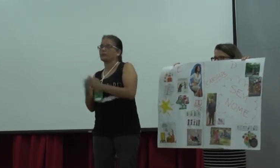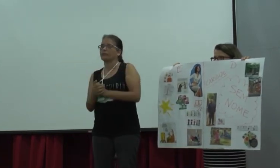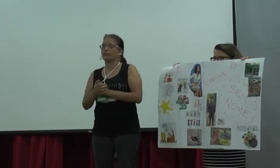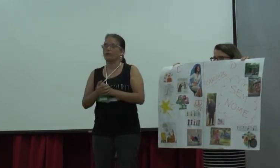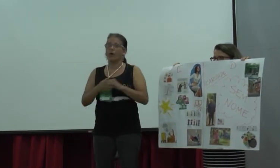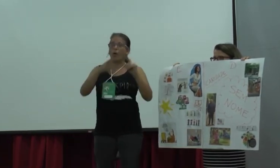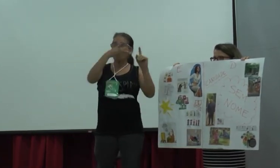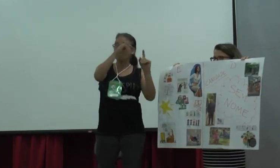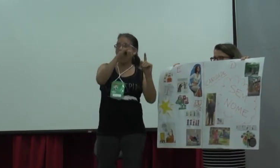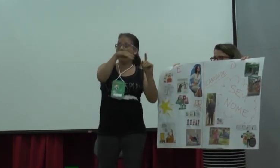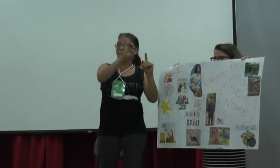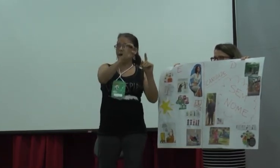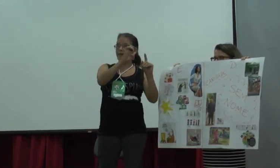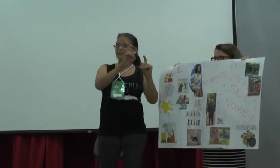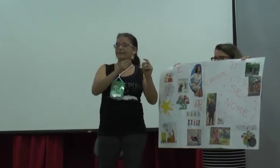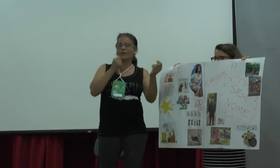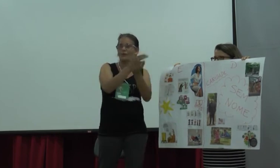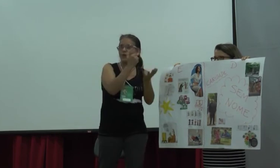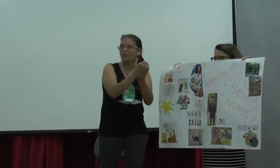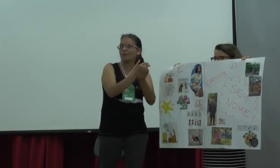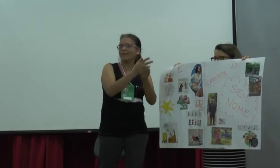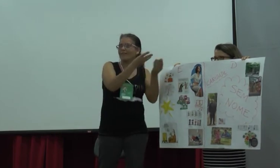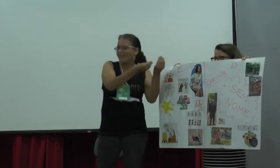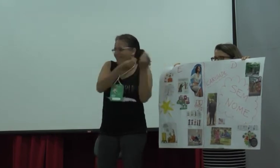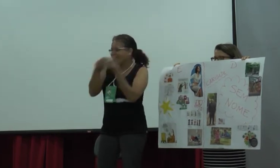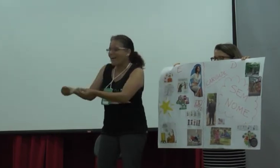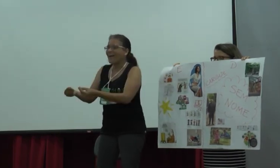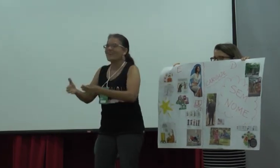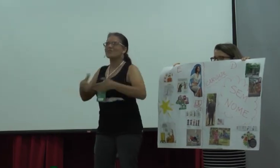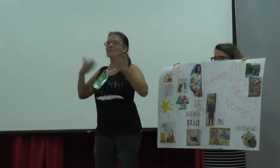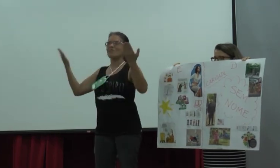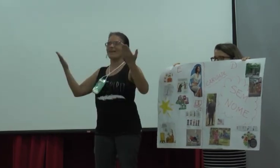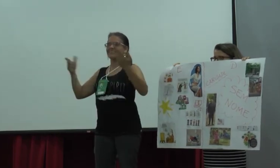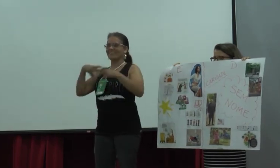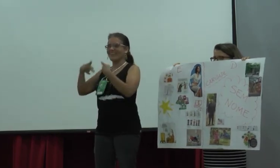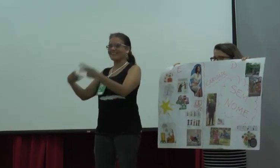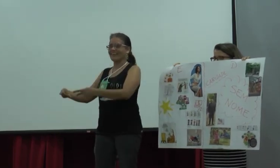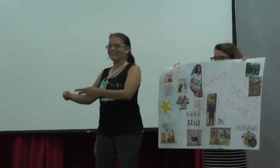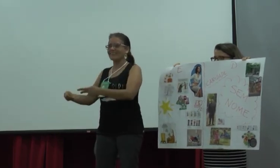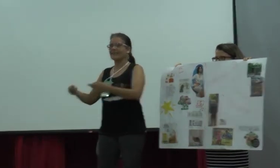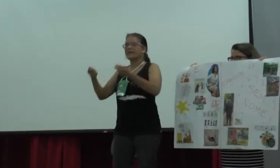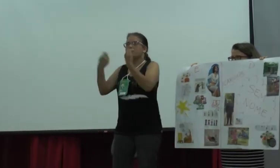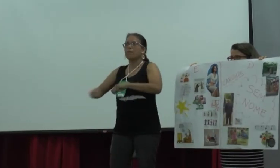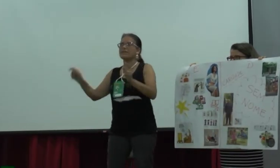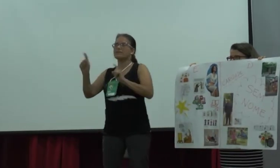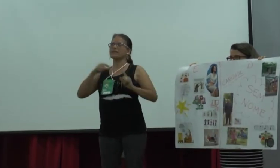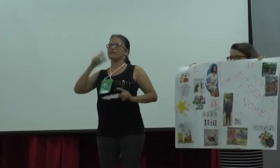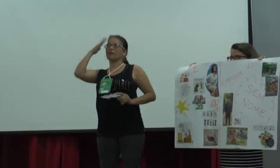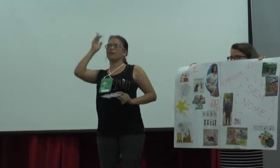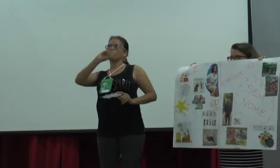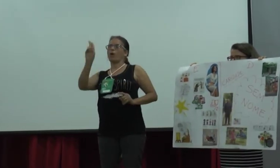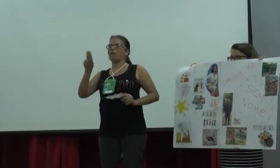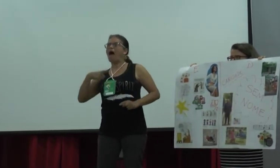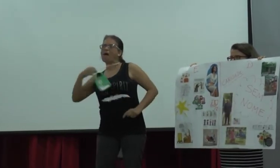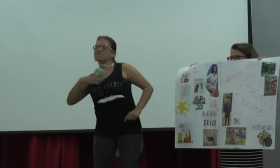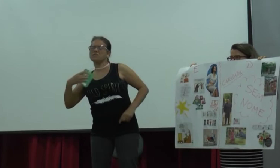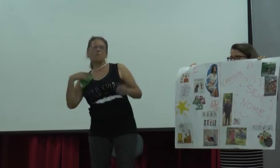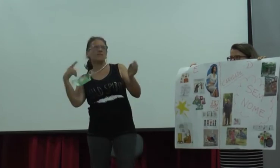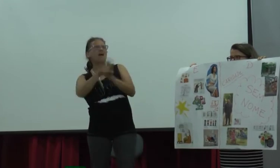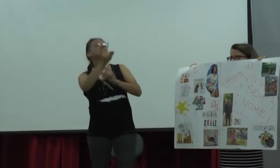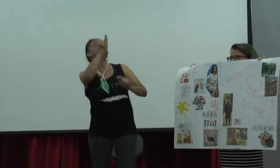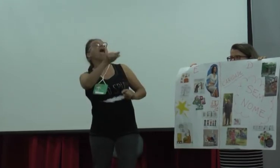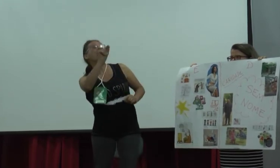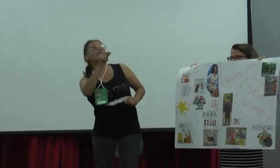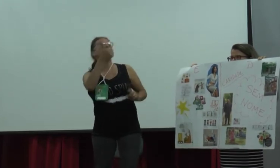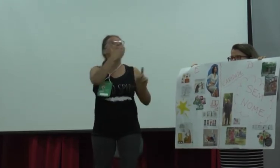um brinquedo, um presente para mim. O pai e a mãe compram e dão o presente, surpresa para o seu filho. Mas